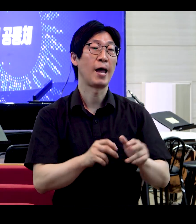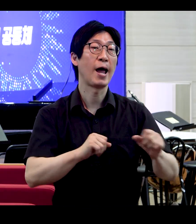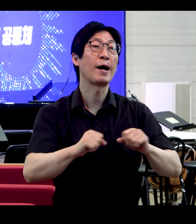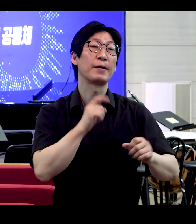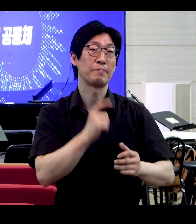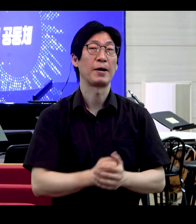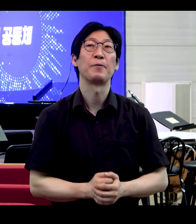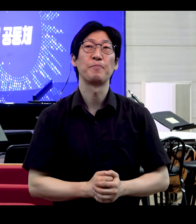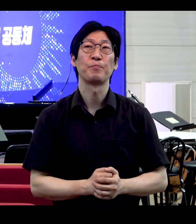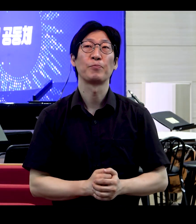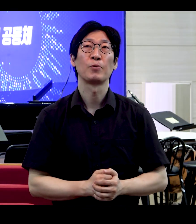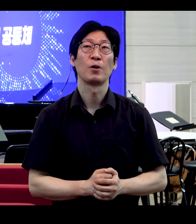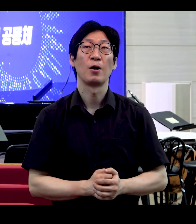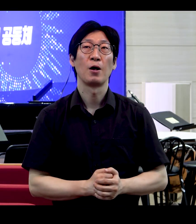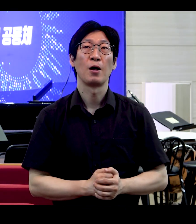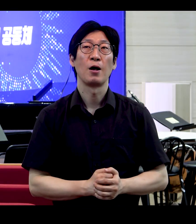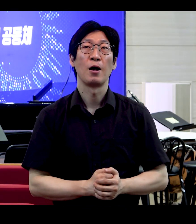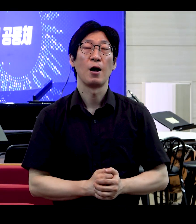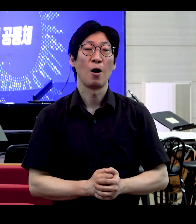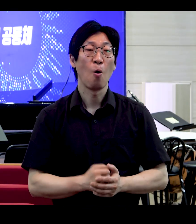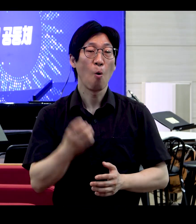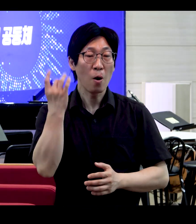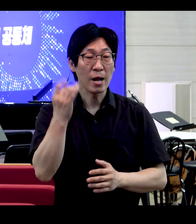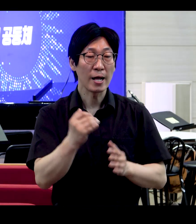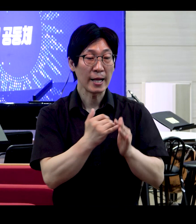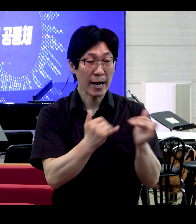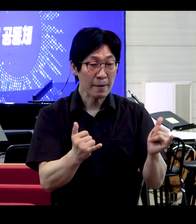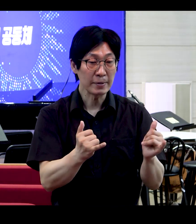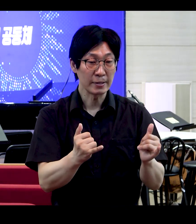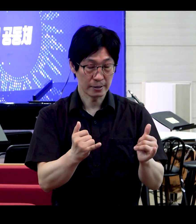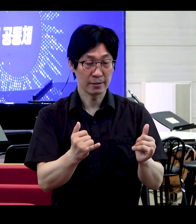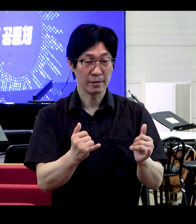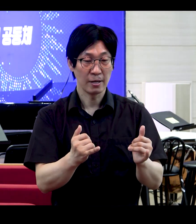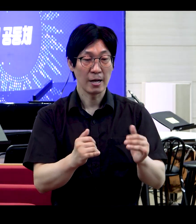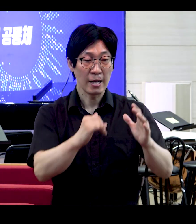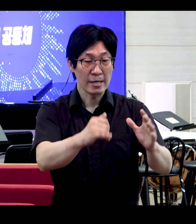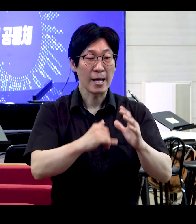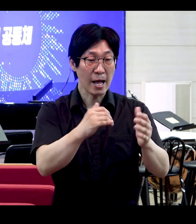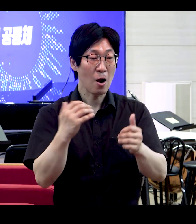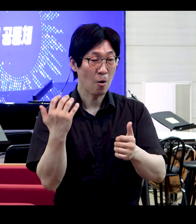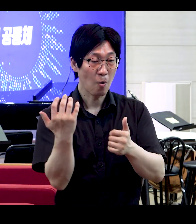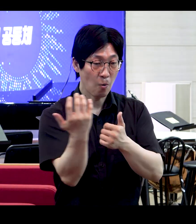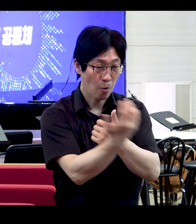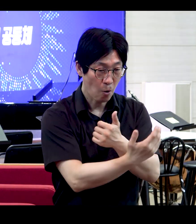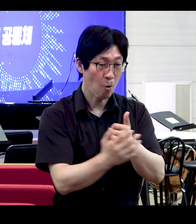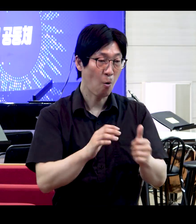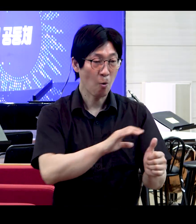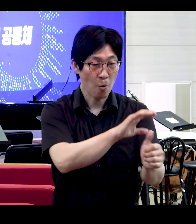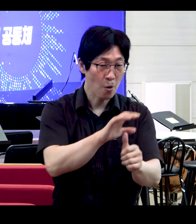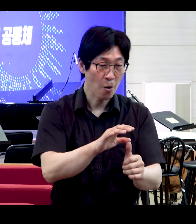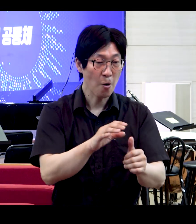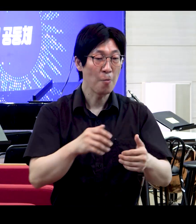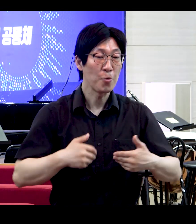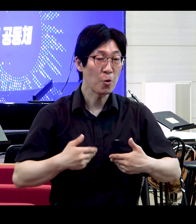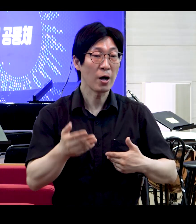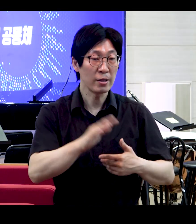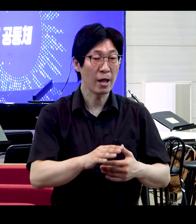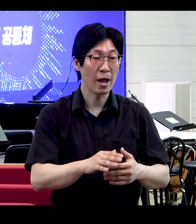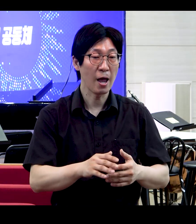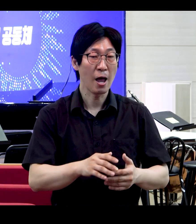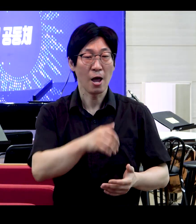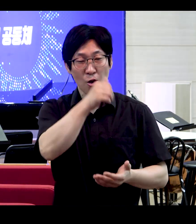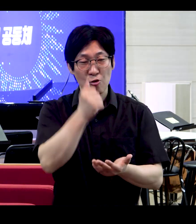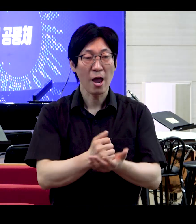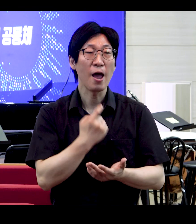인간이 세상을 관리해야 되는데 오히려 범죄함으로 세상이 지금 심판받게 됐어요. 모든 동물들이 다 죽게